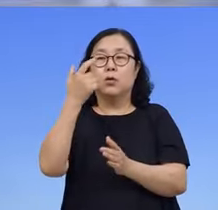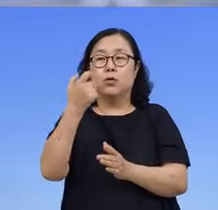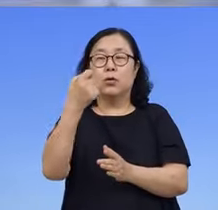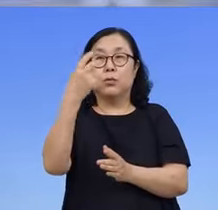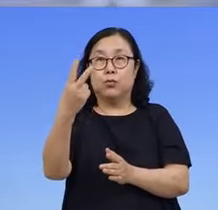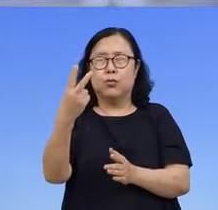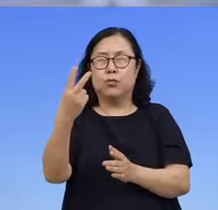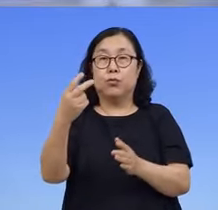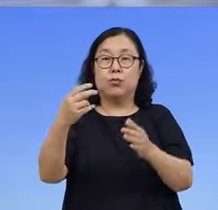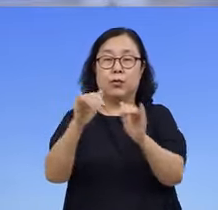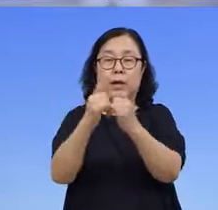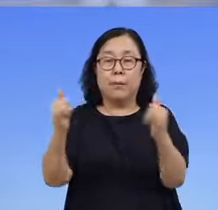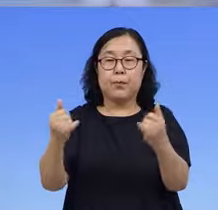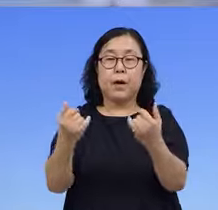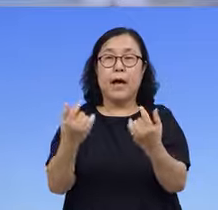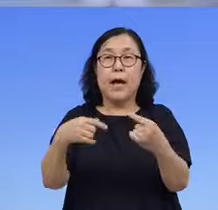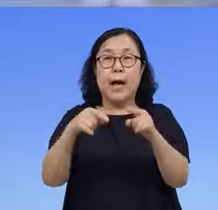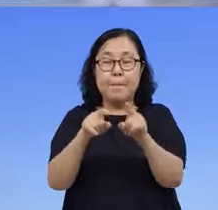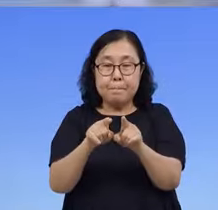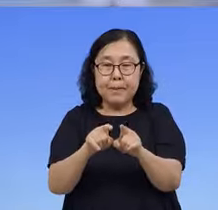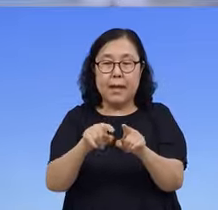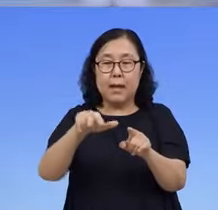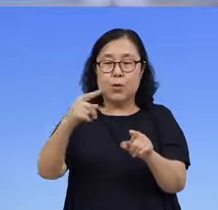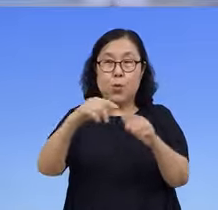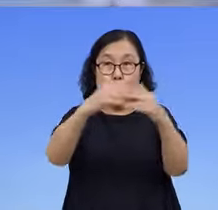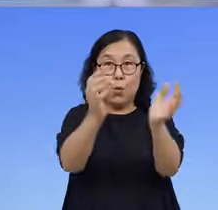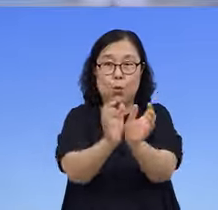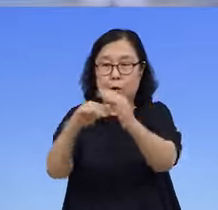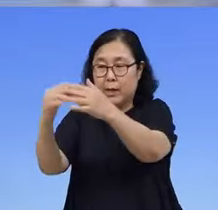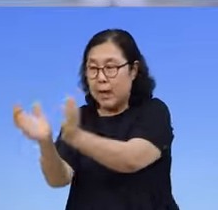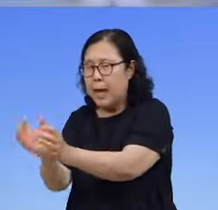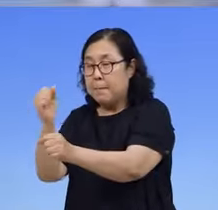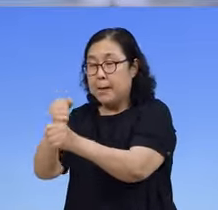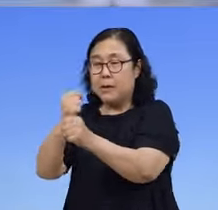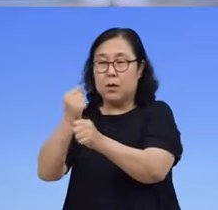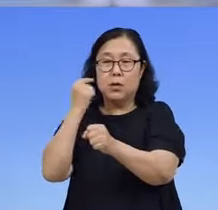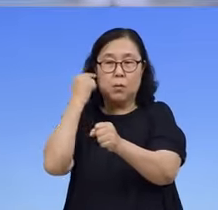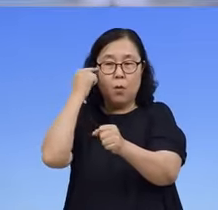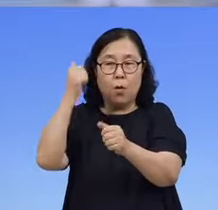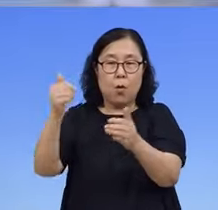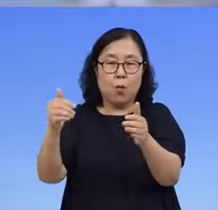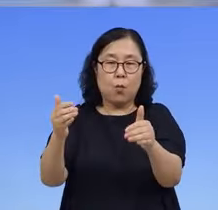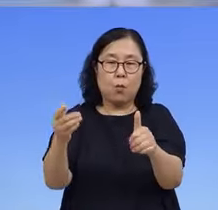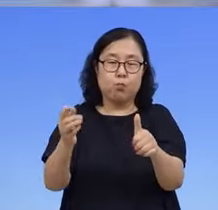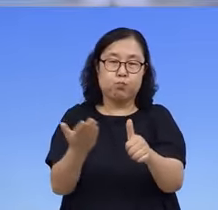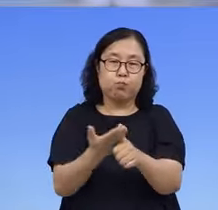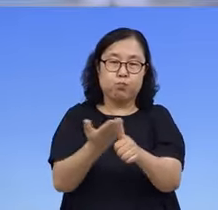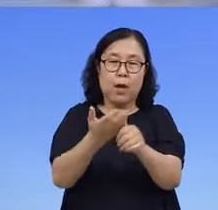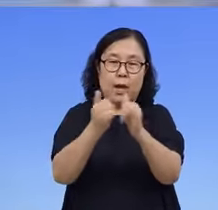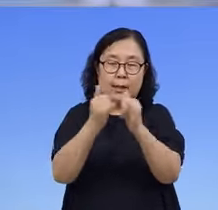이 62명과 더불어 조를 짜가지고 저희들이 지금 목회자 세미나로 진행을 합니다. 사실은